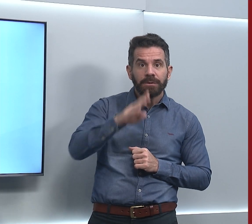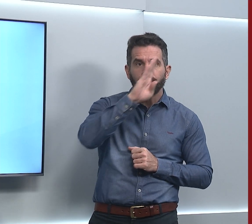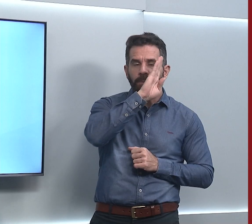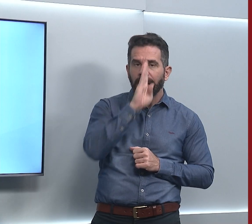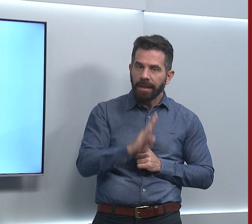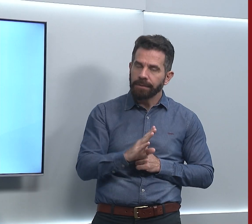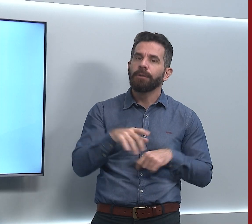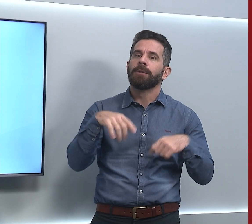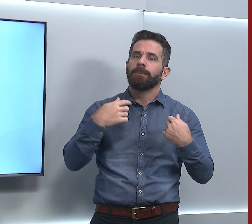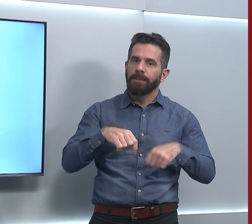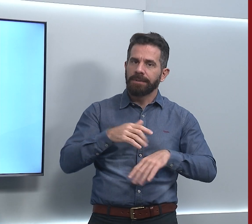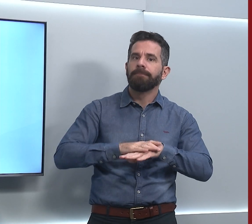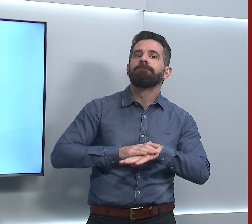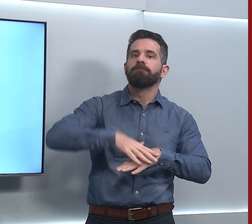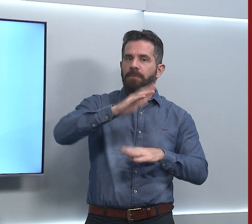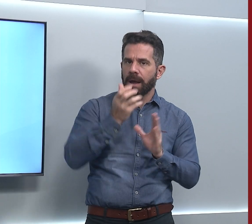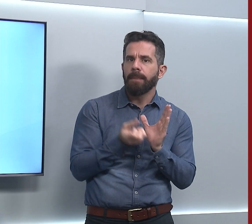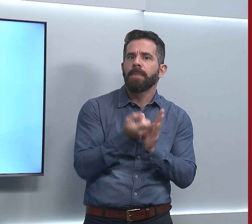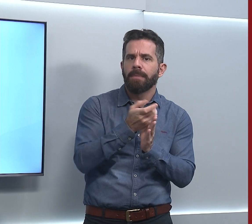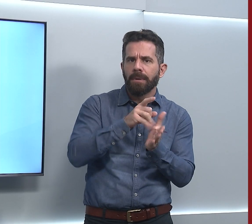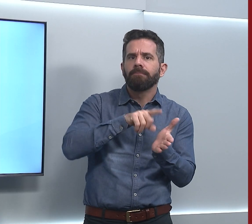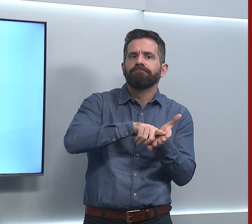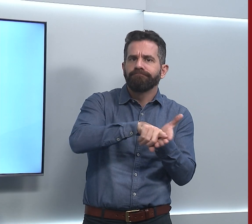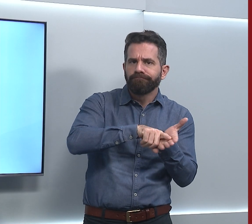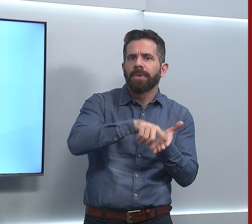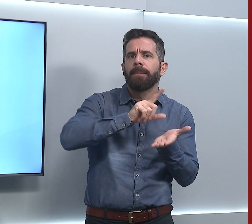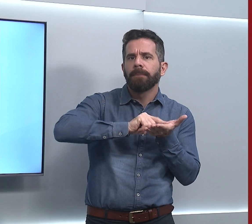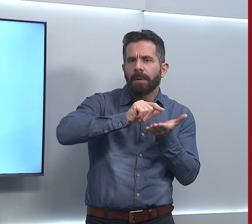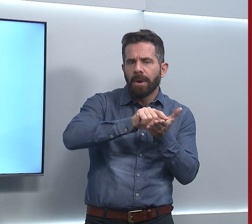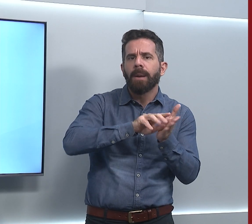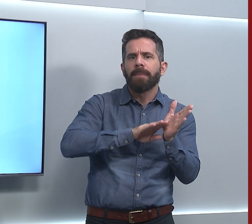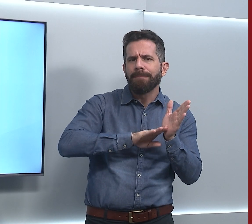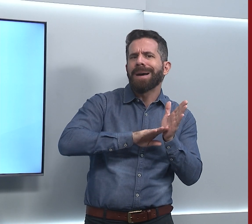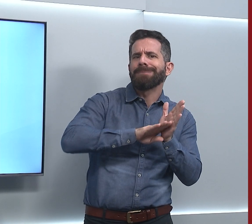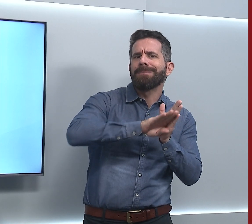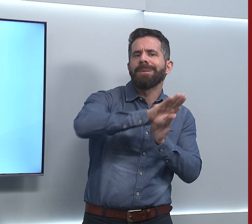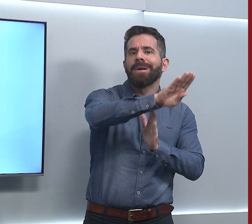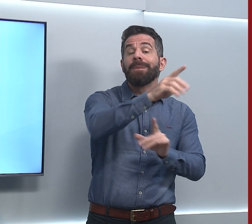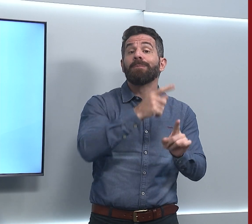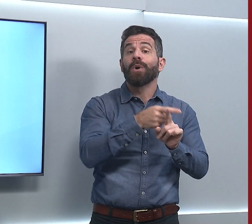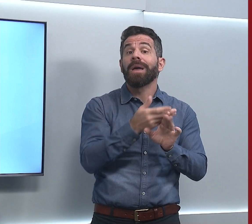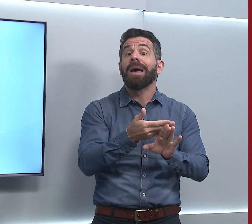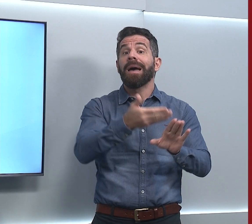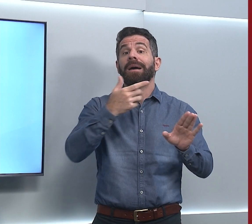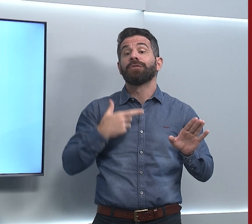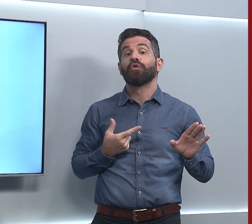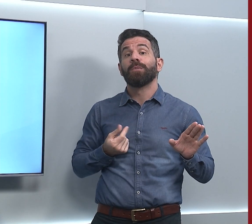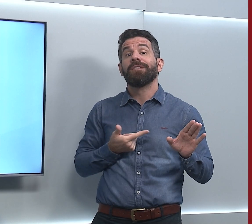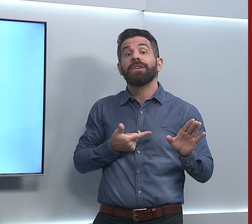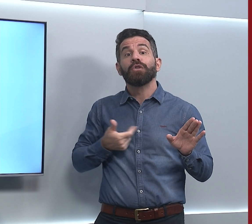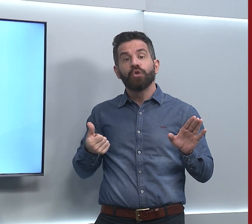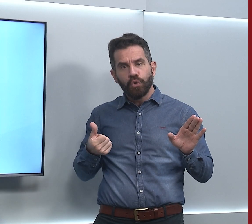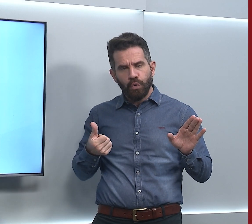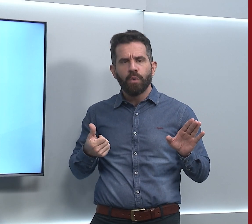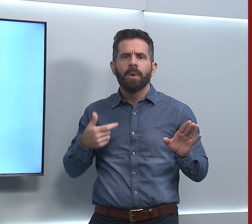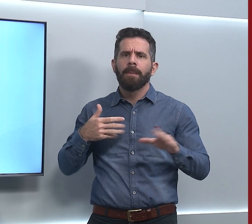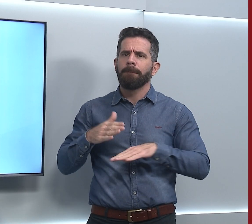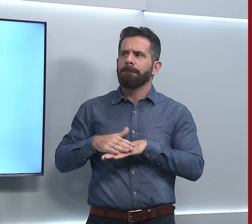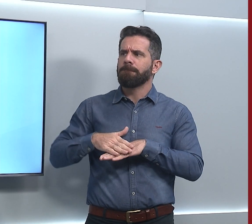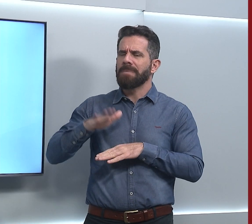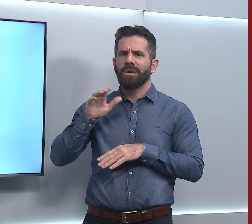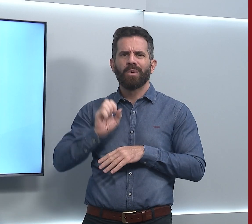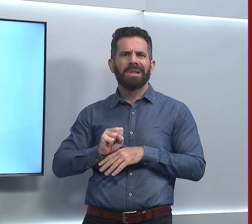precisa aumentar a produtividade para recuperar o patamar anterior às quedas. Em 2021, foram mais